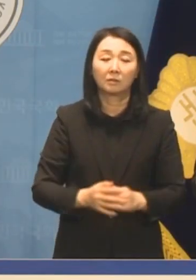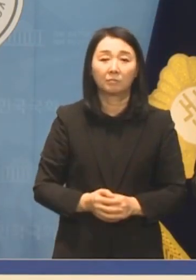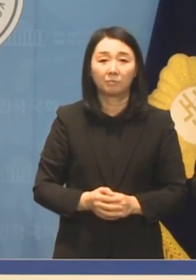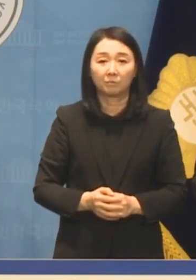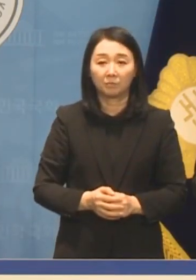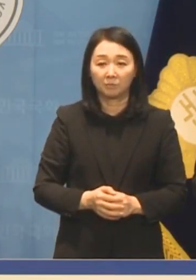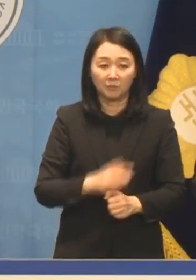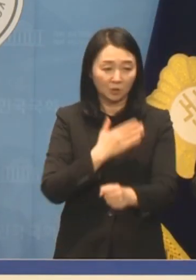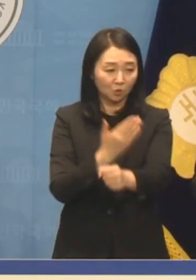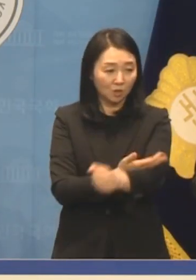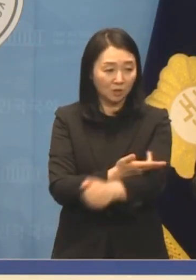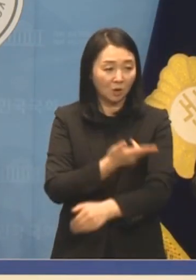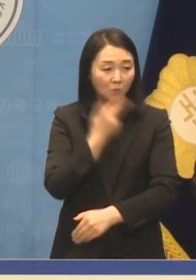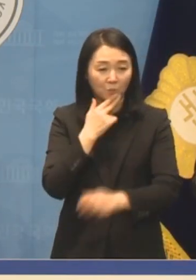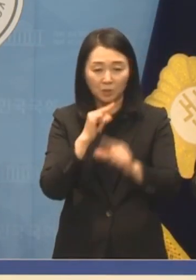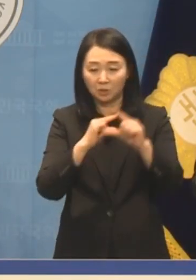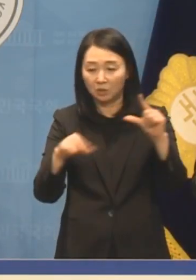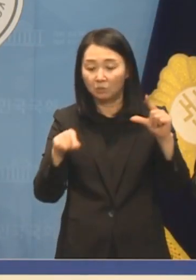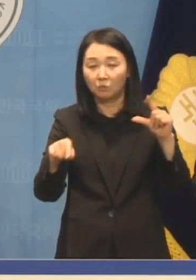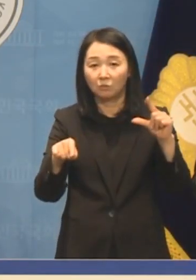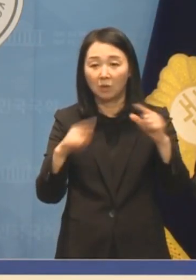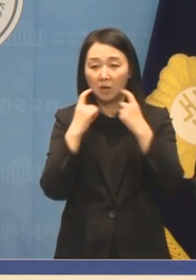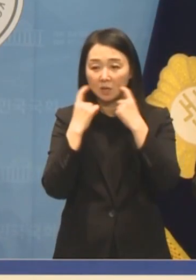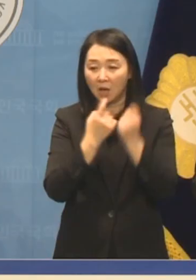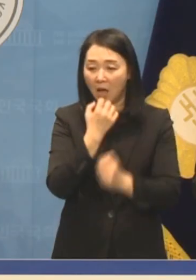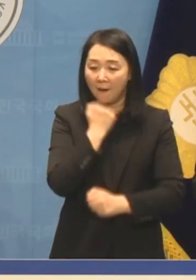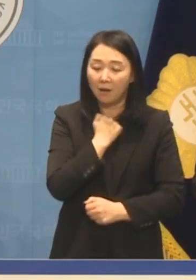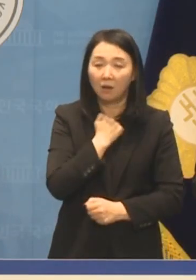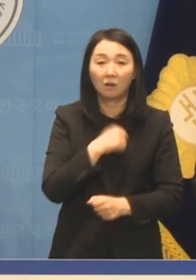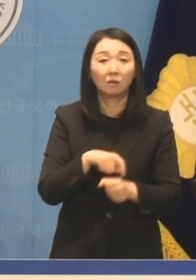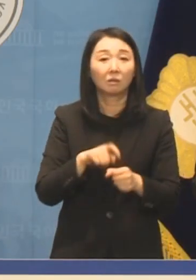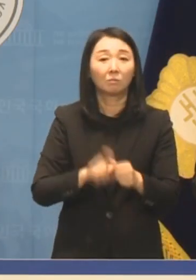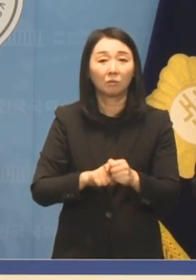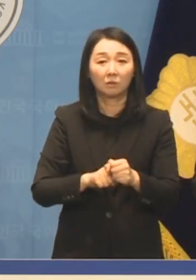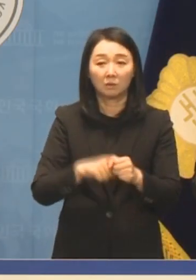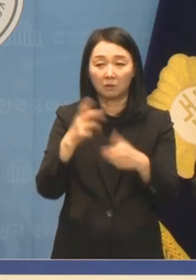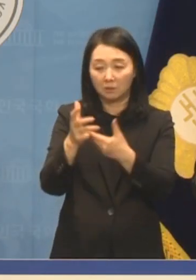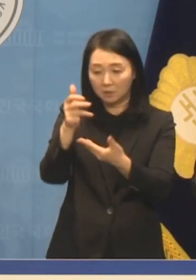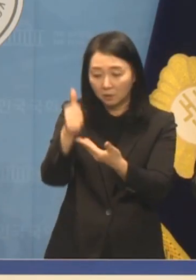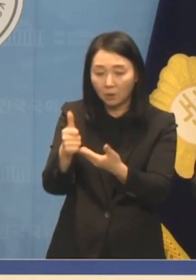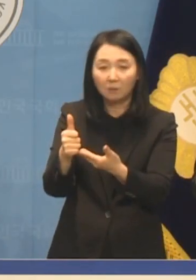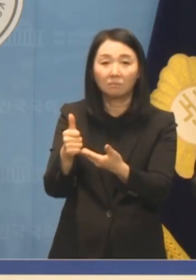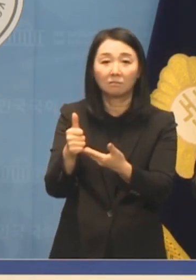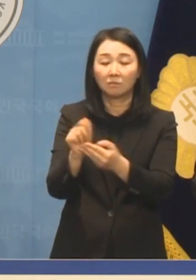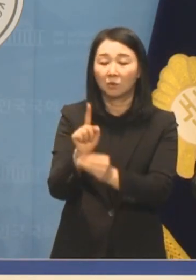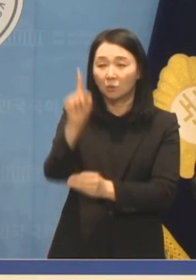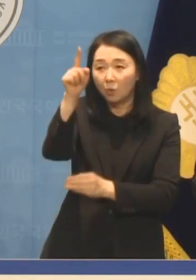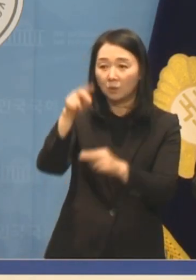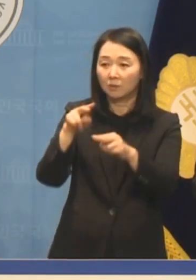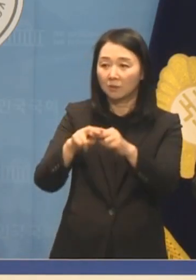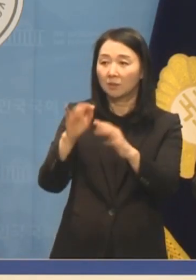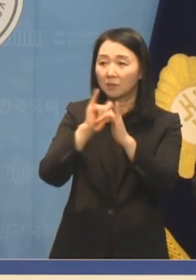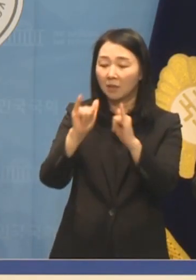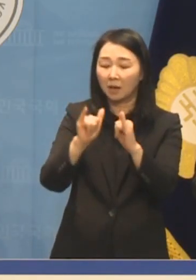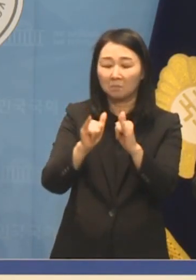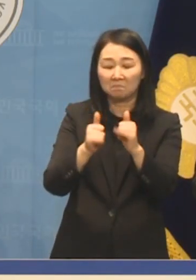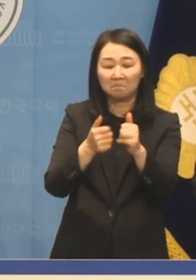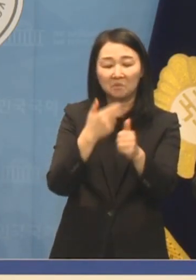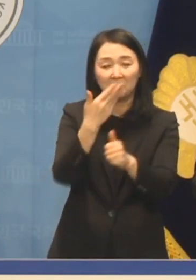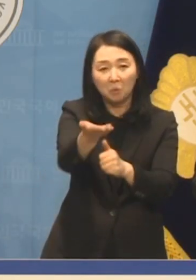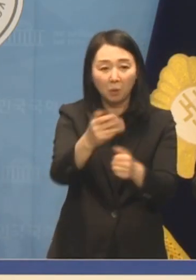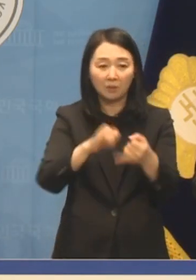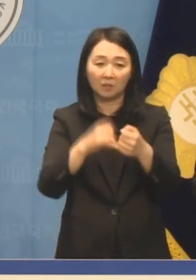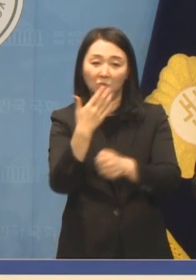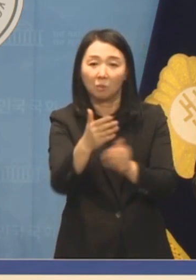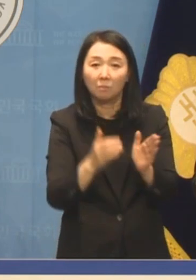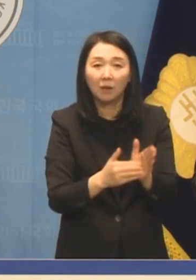정당한 권한이 없는 극소수가 사적인 이익을 위해서 장관 등 고위직 인사를 거래하고